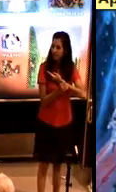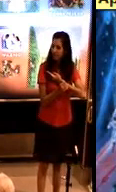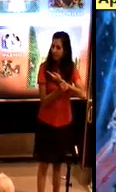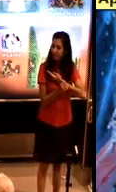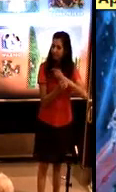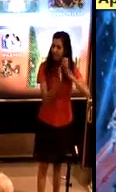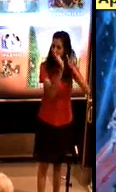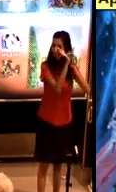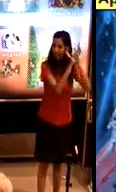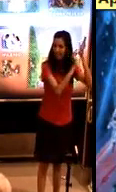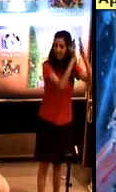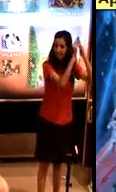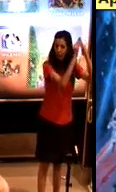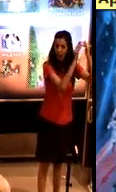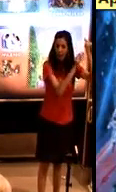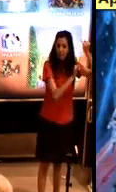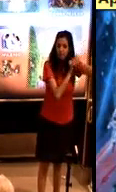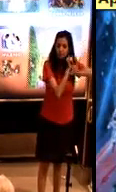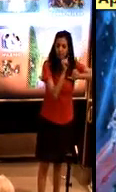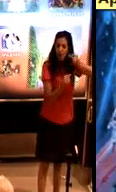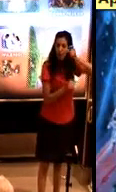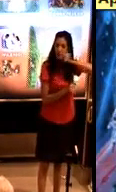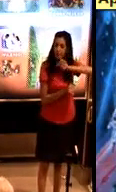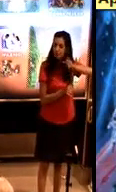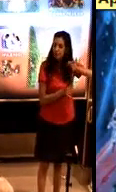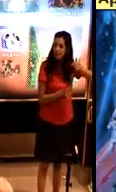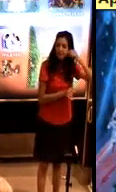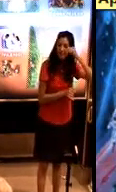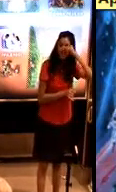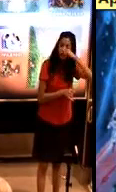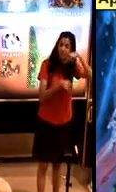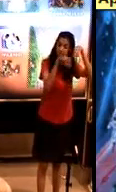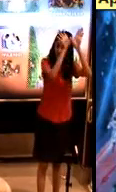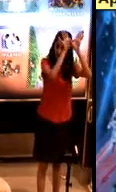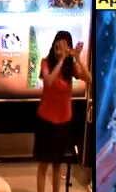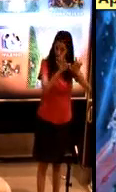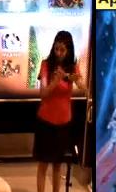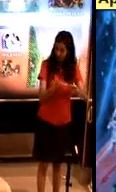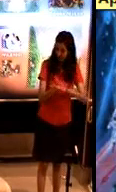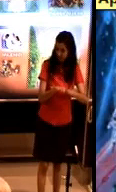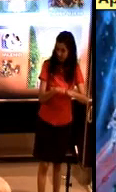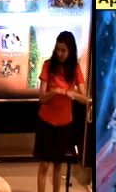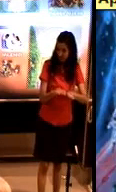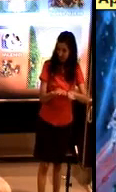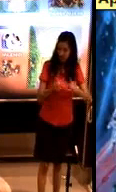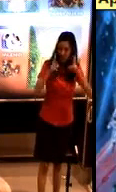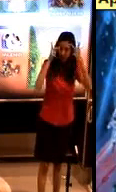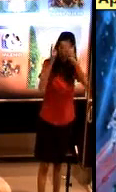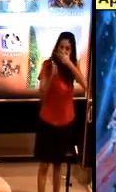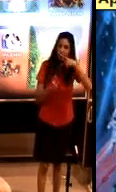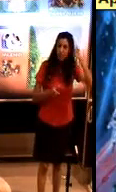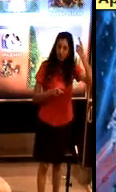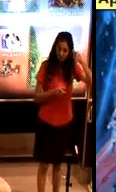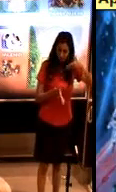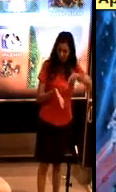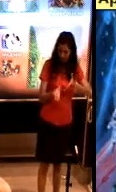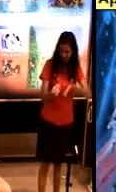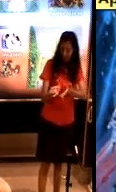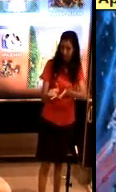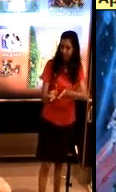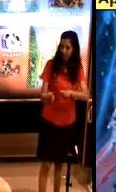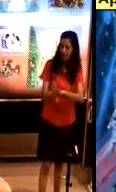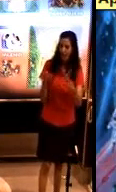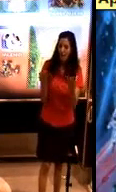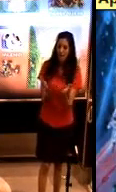el templo decía a los siete ángeles, por eso son siete plagas postreras, id y derramad sobre